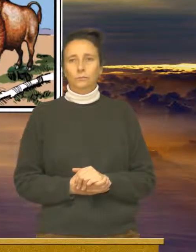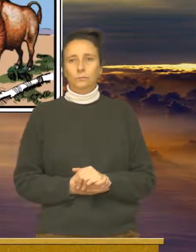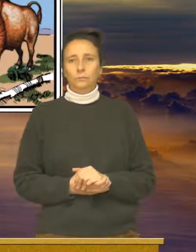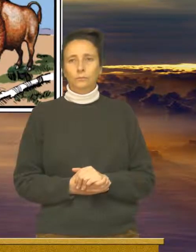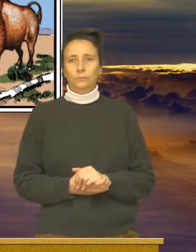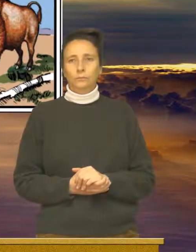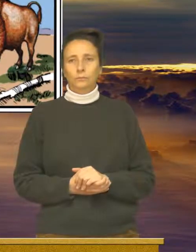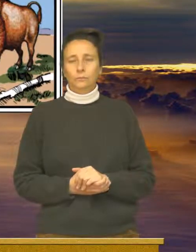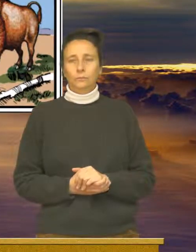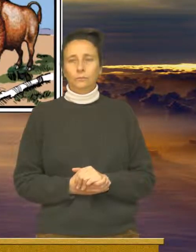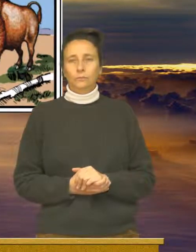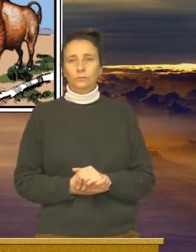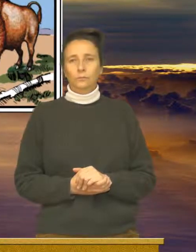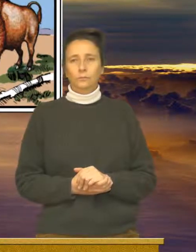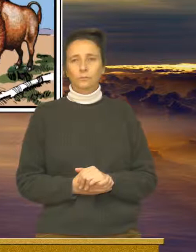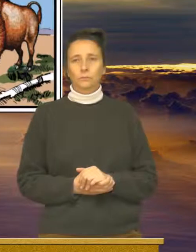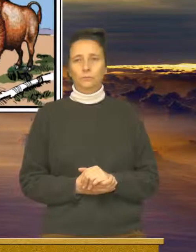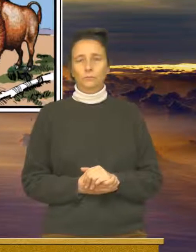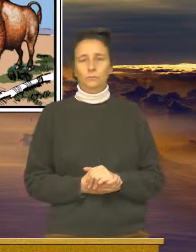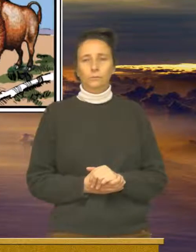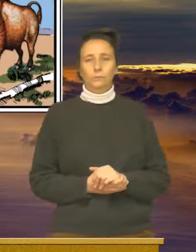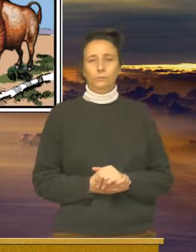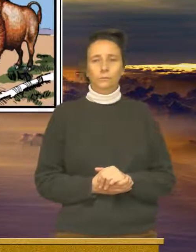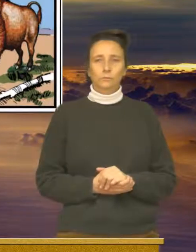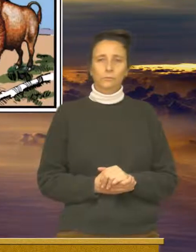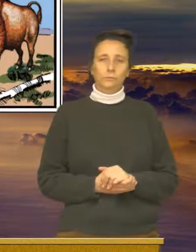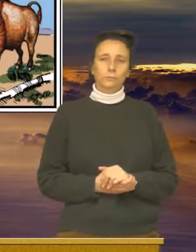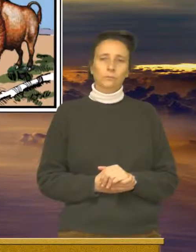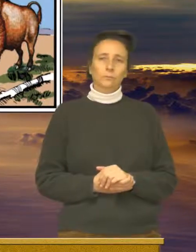somos cuidadosos con esas informaciones y